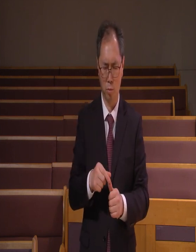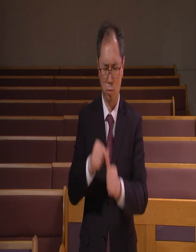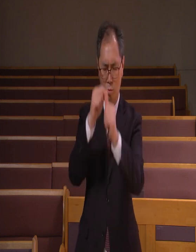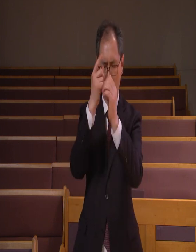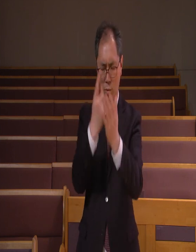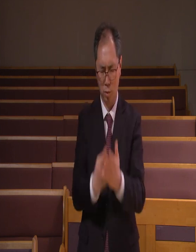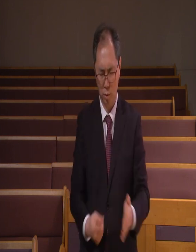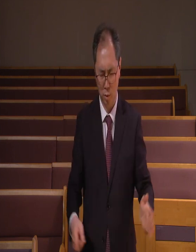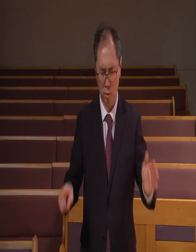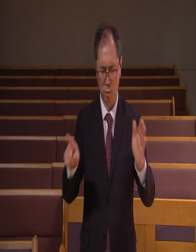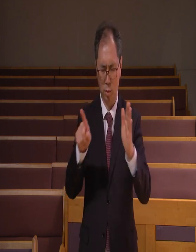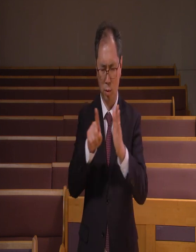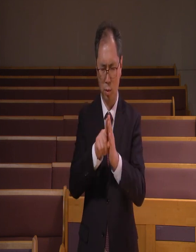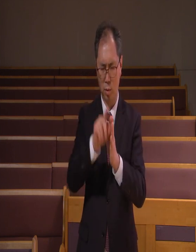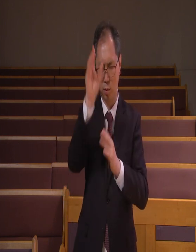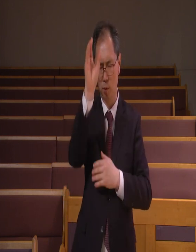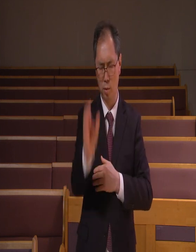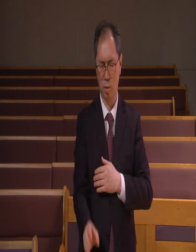우리를 구원하기 위하여